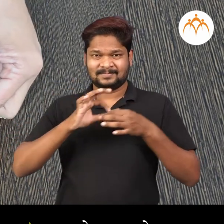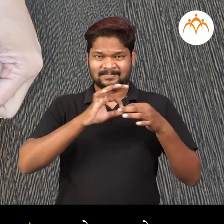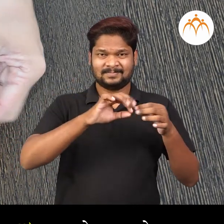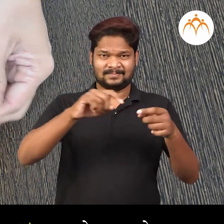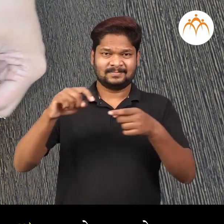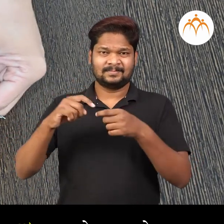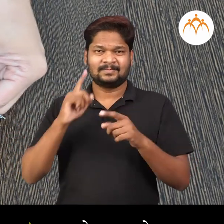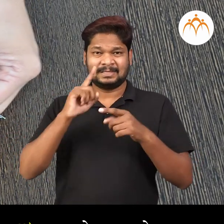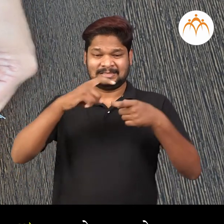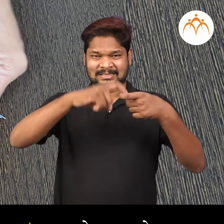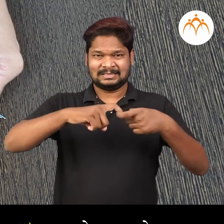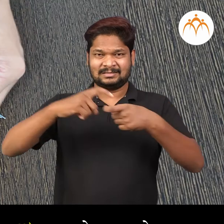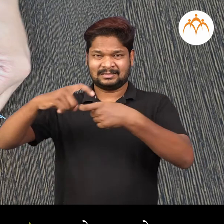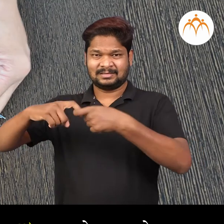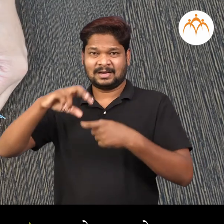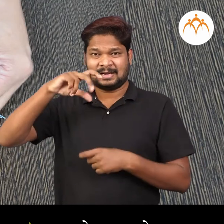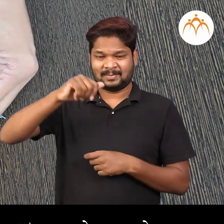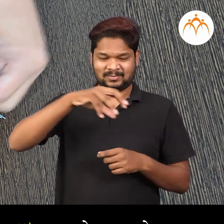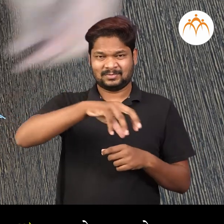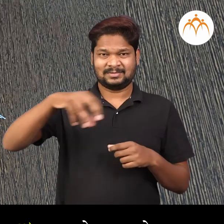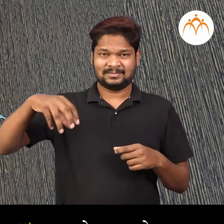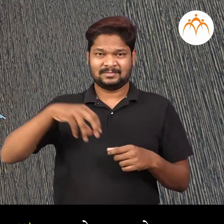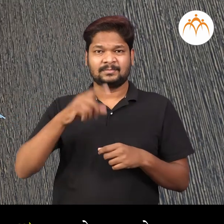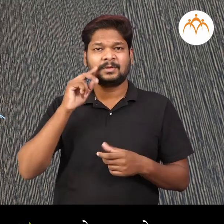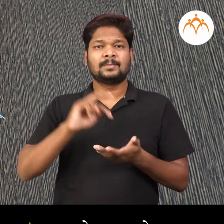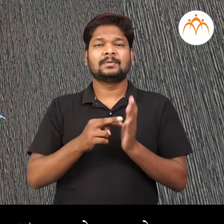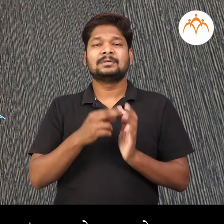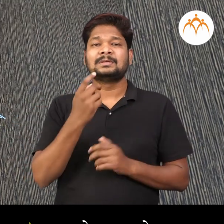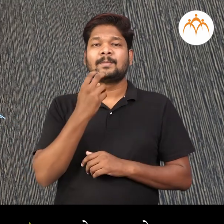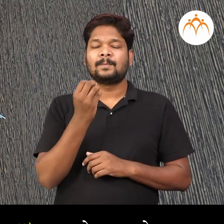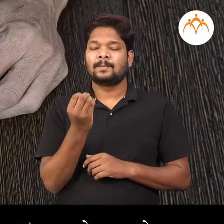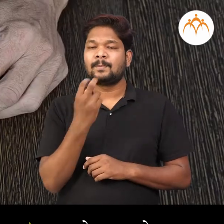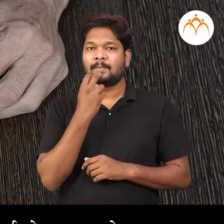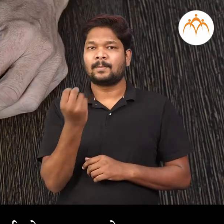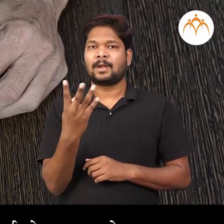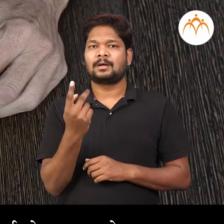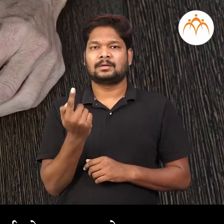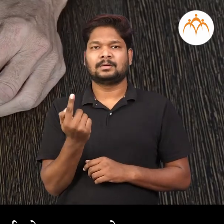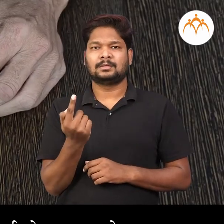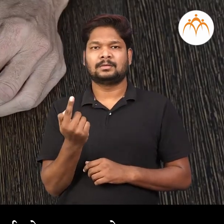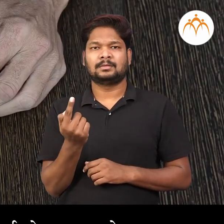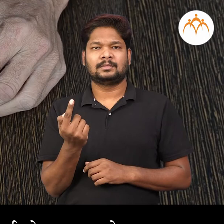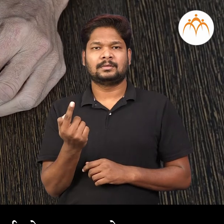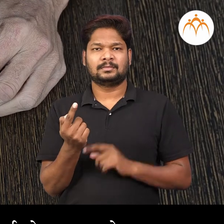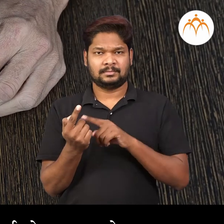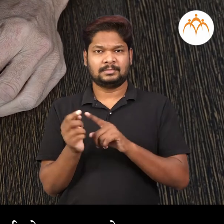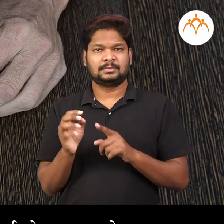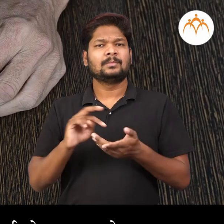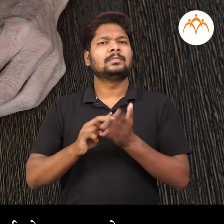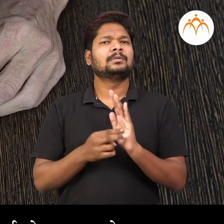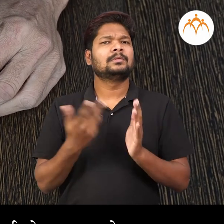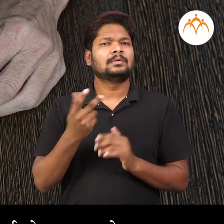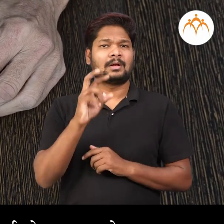मूलभूत घोल तयार है कि लिंबाचा रोज